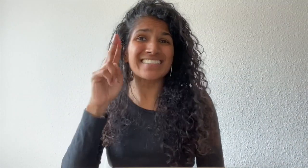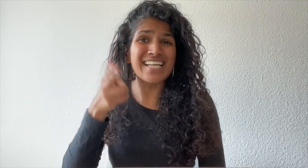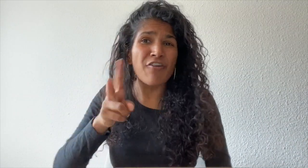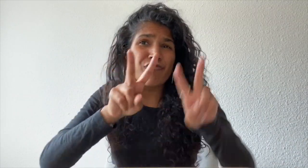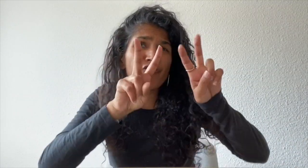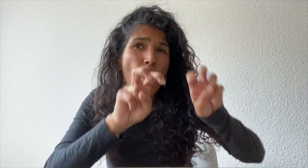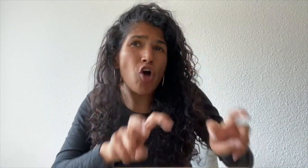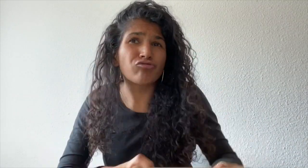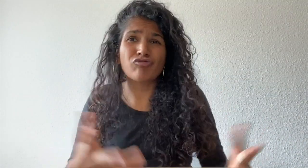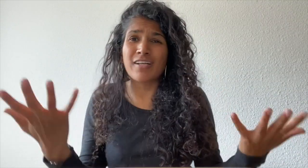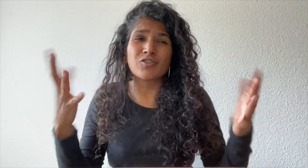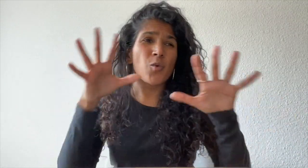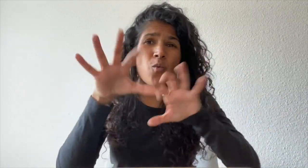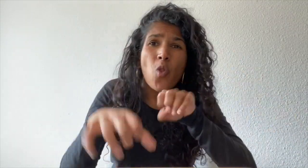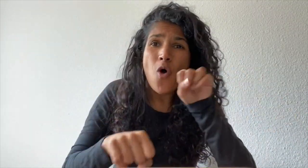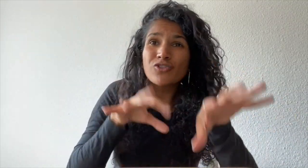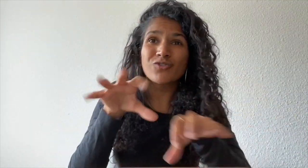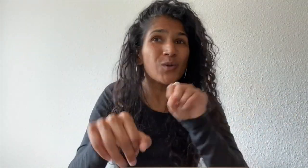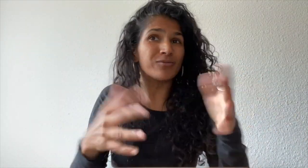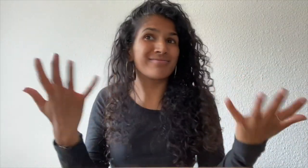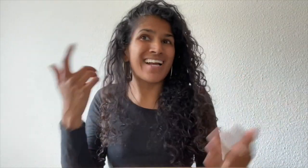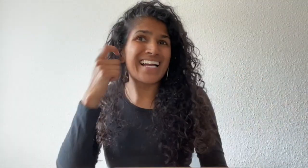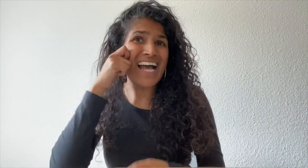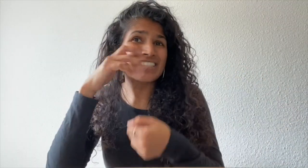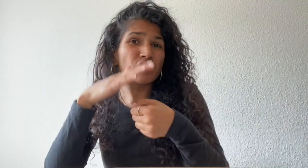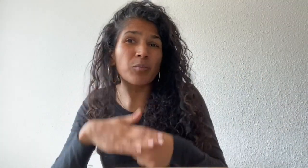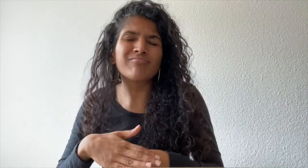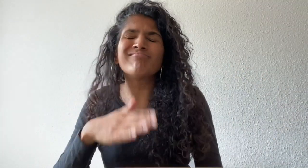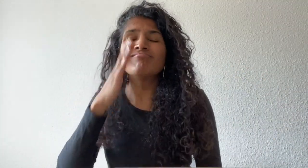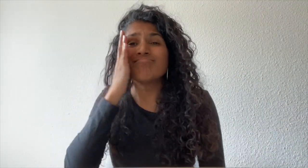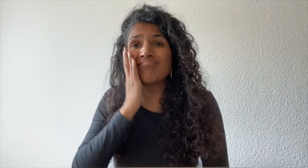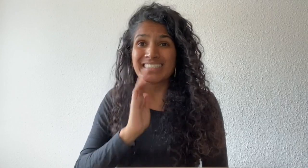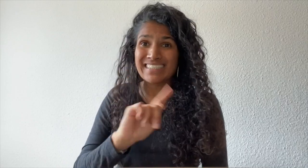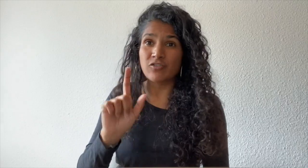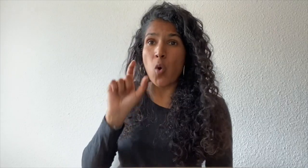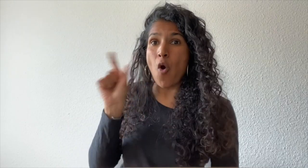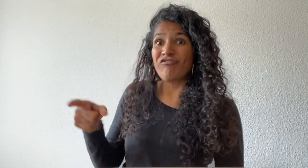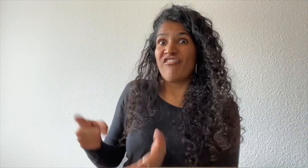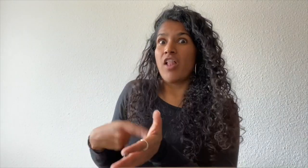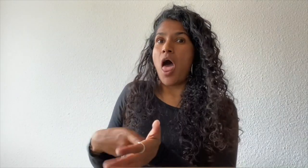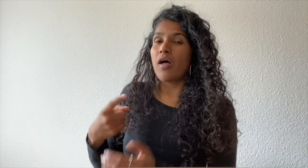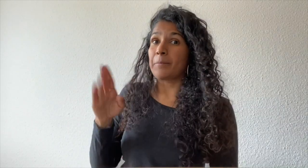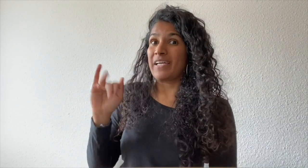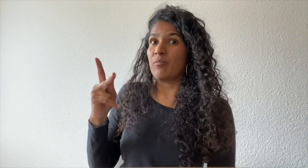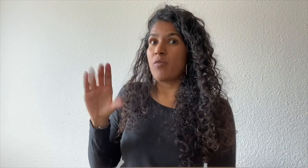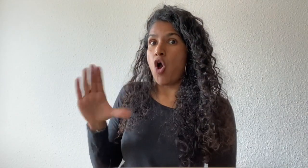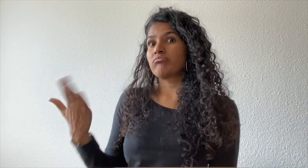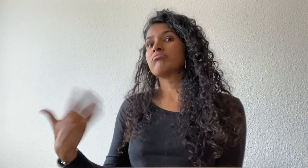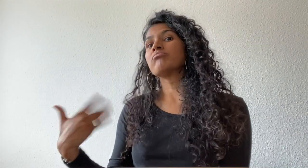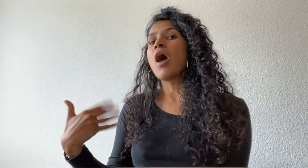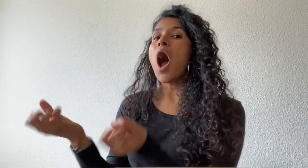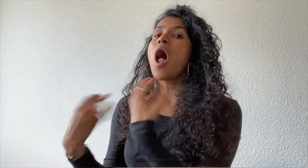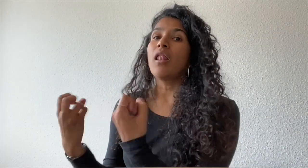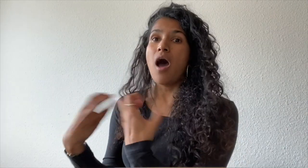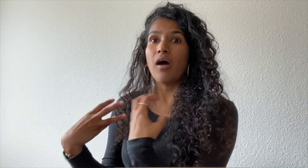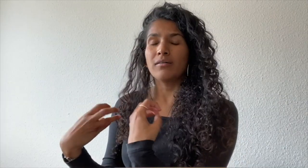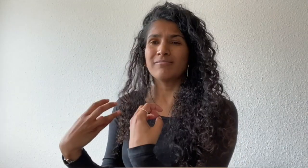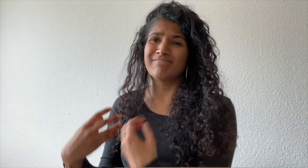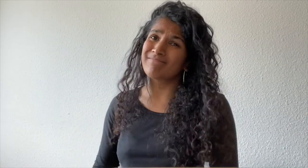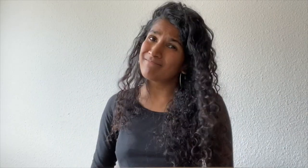Es gibt sehr gute Bücher und Webseiten über kritische Weißseinsforschung, Kolonialismus und Rassismus. Verlange